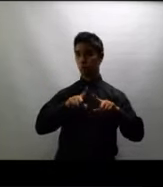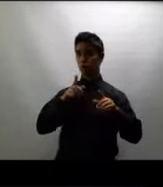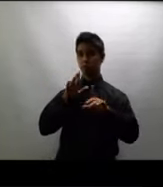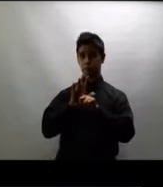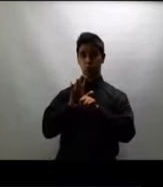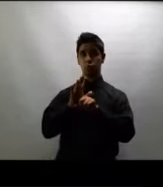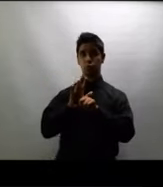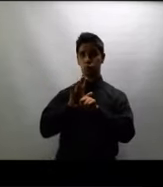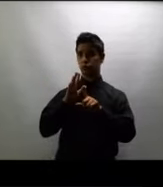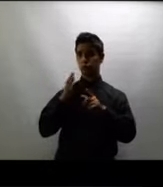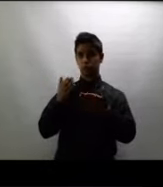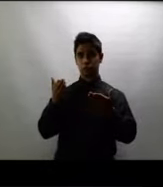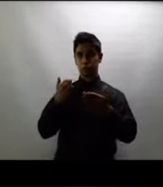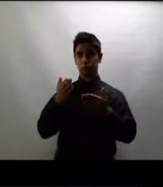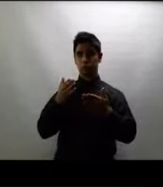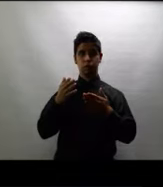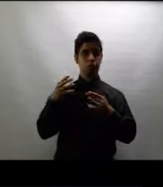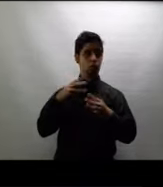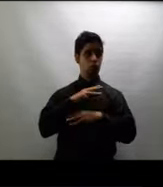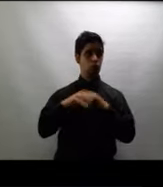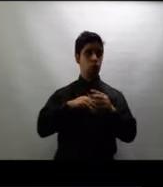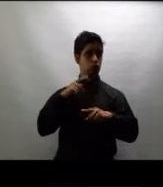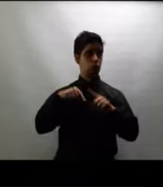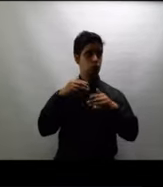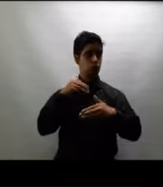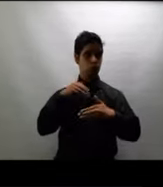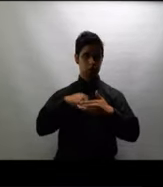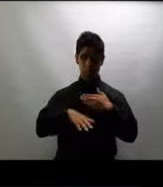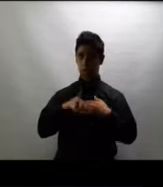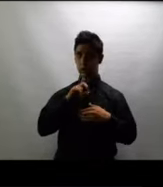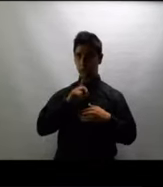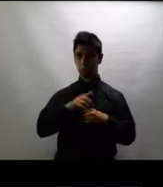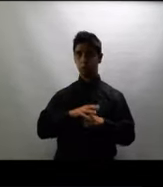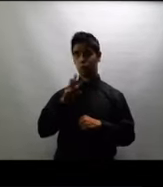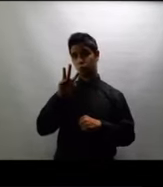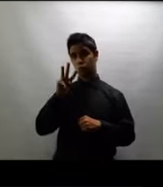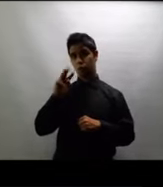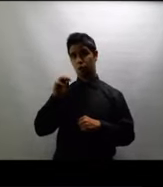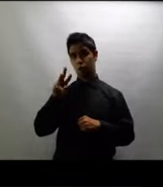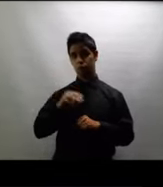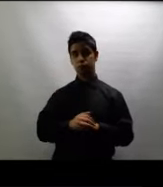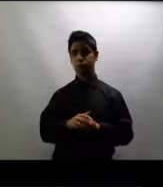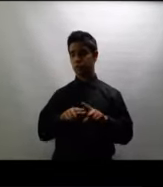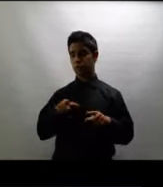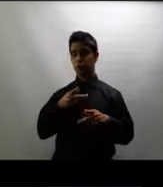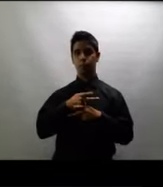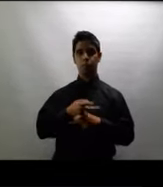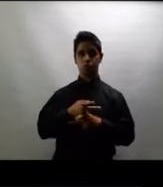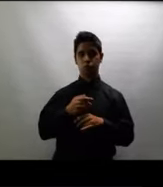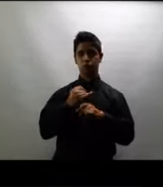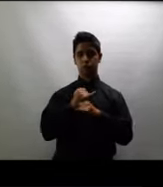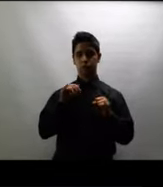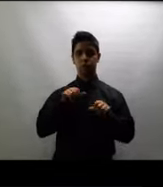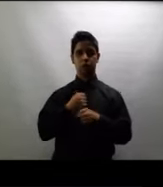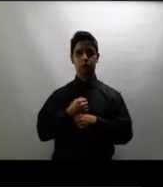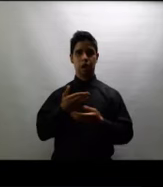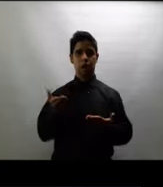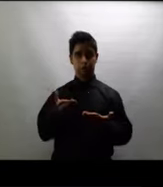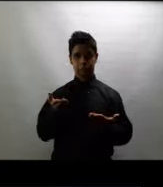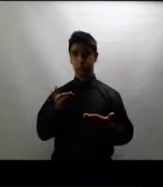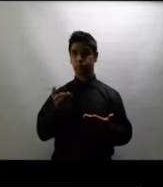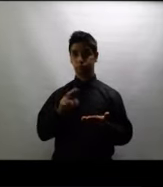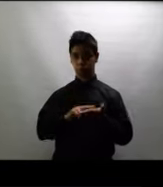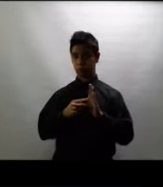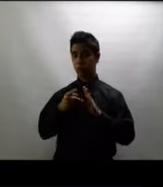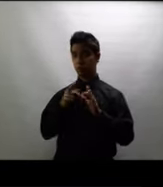en multinacionales que no entraron. ¡Wow! Sí. Y esto es una producción independiente, Chucky. Exacto. Si es que hay